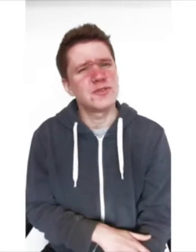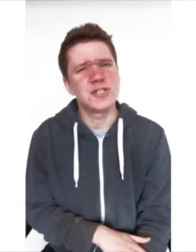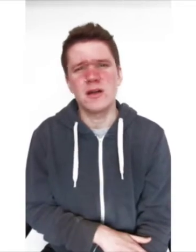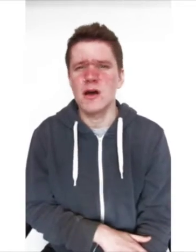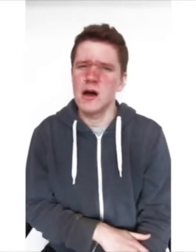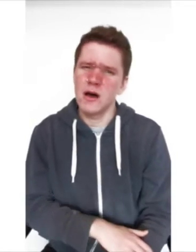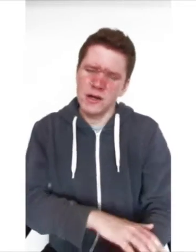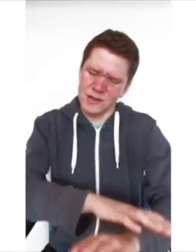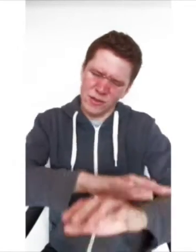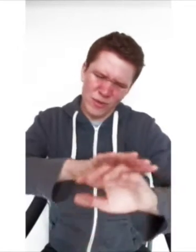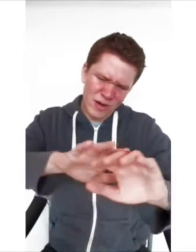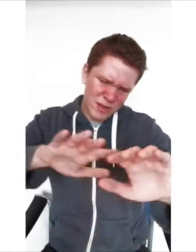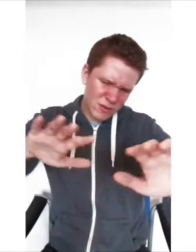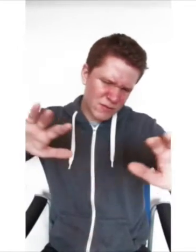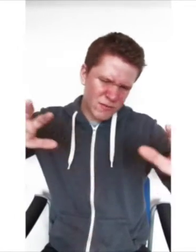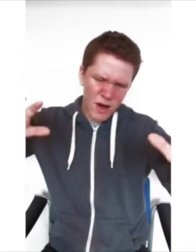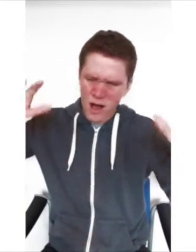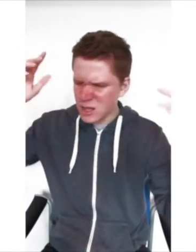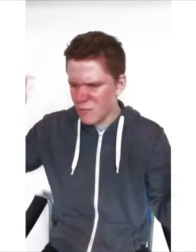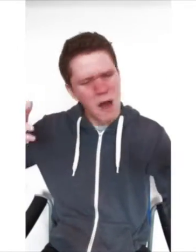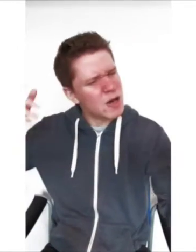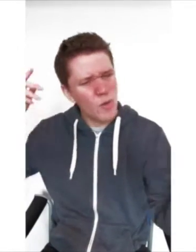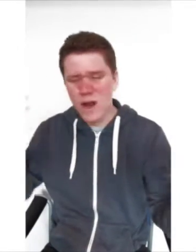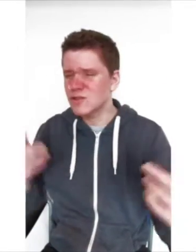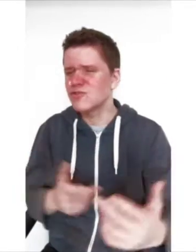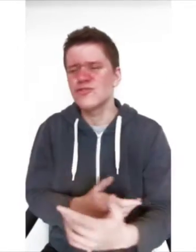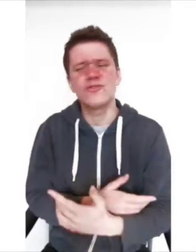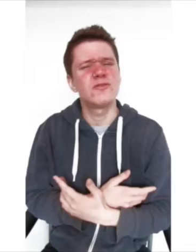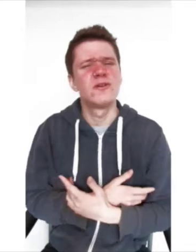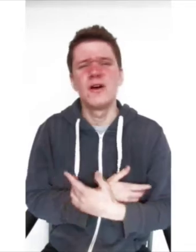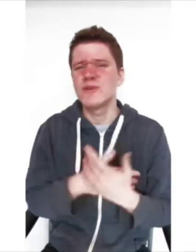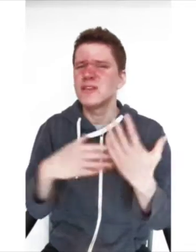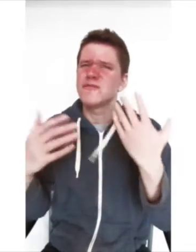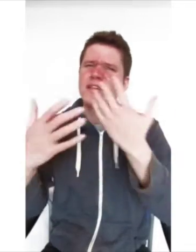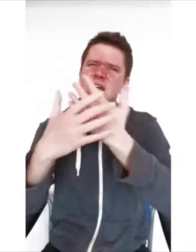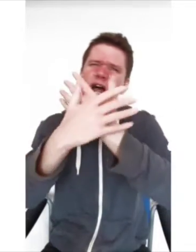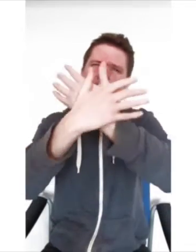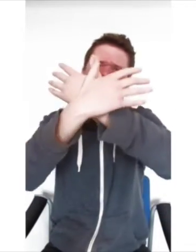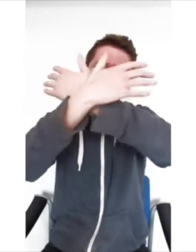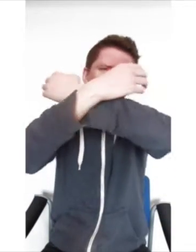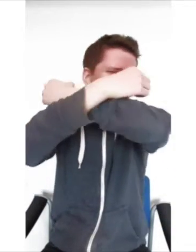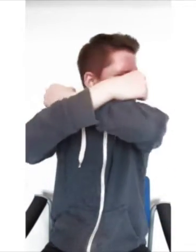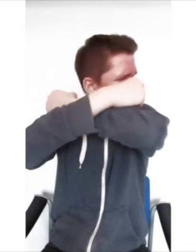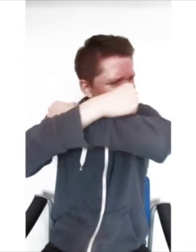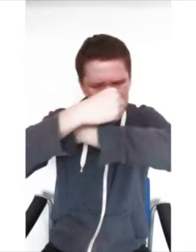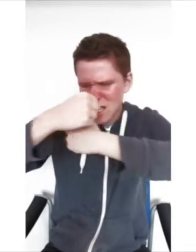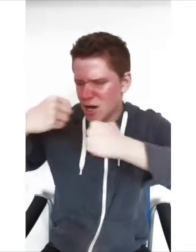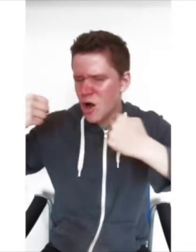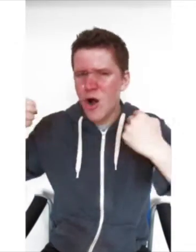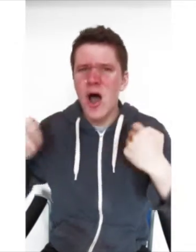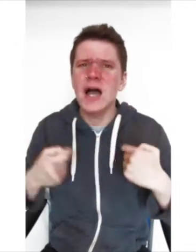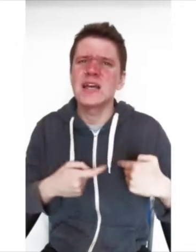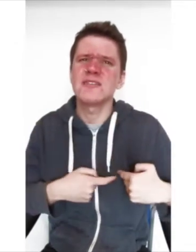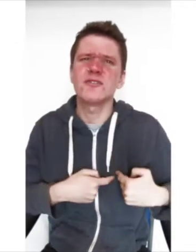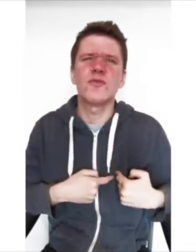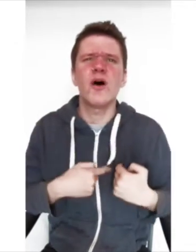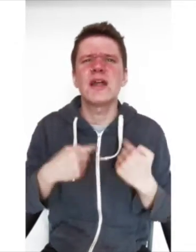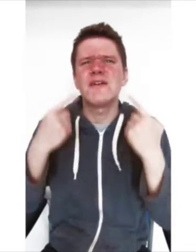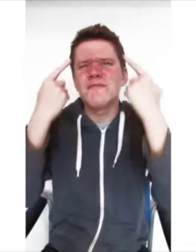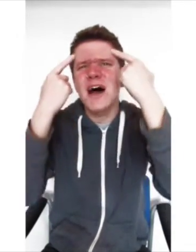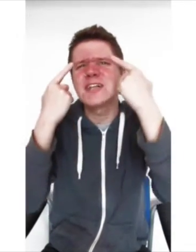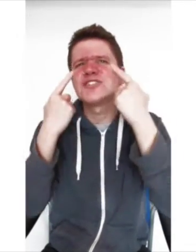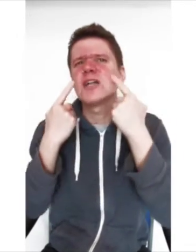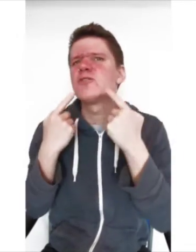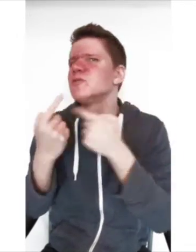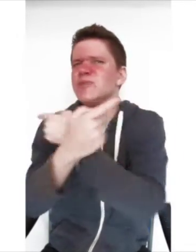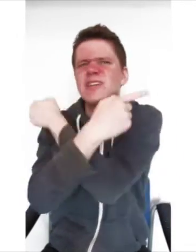Mi rifugierò sopra un letto di foglie ma non guardo giù. Mi difenderò anche se il